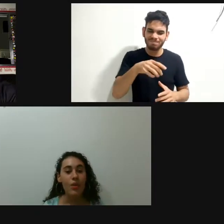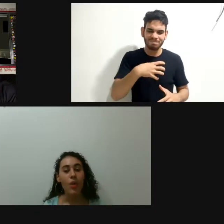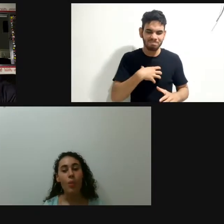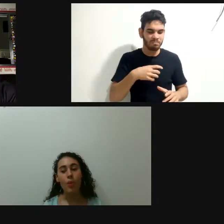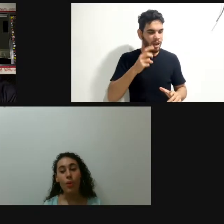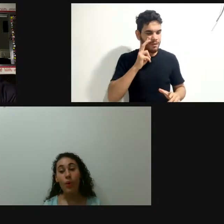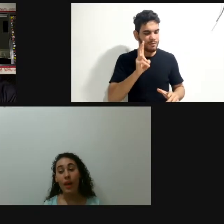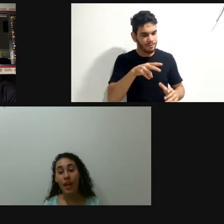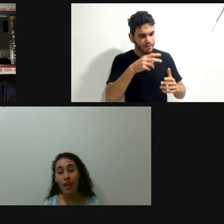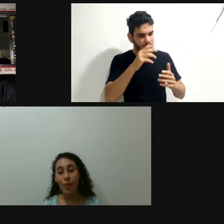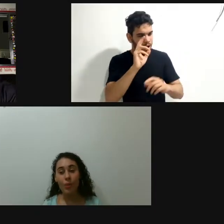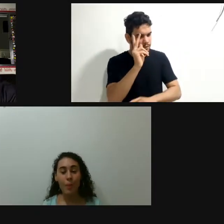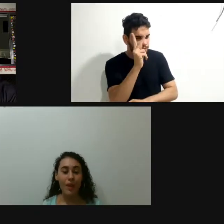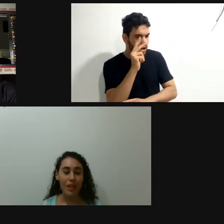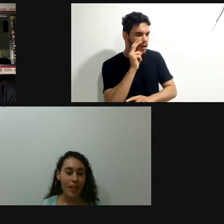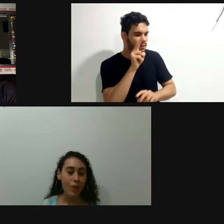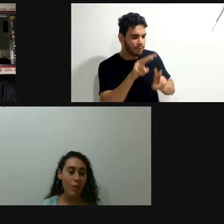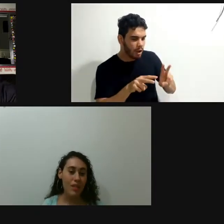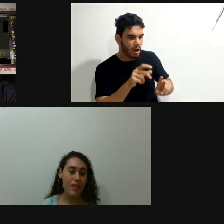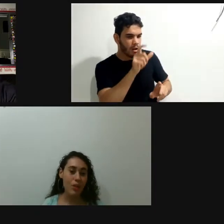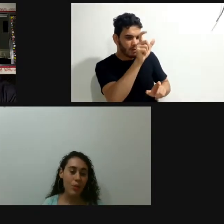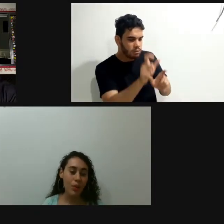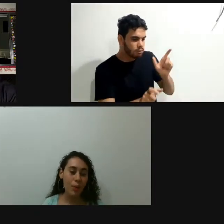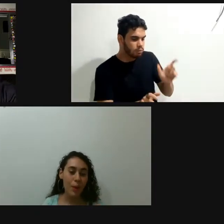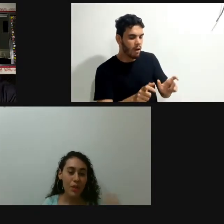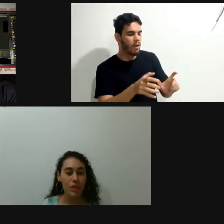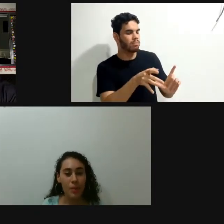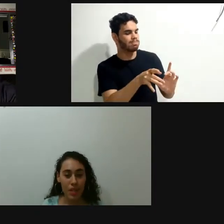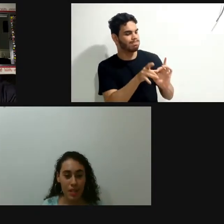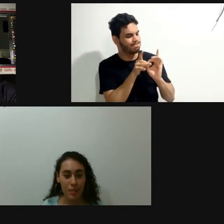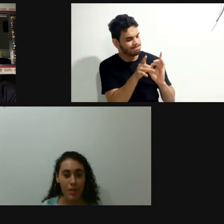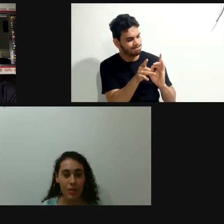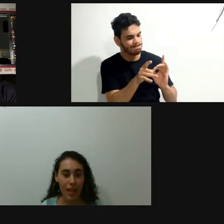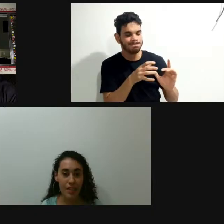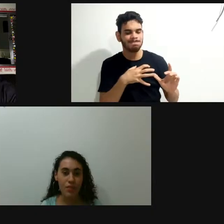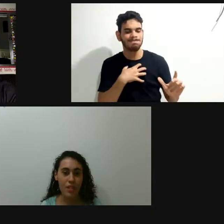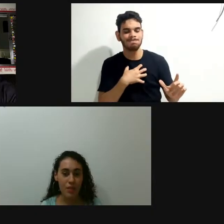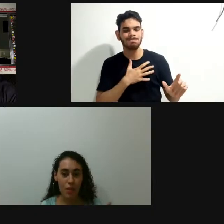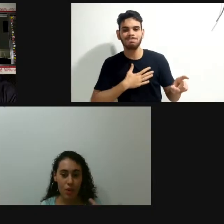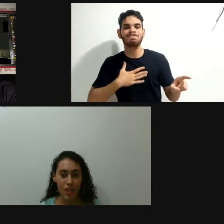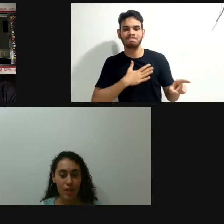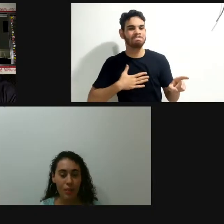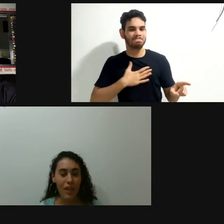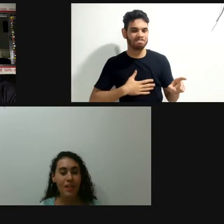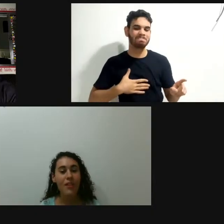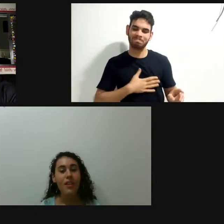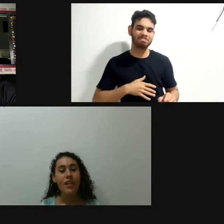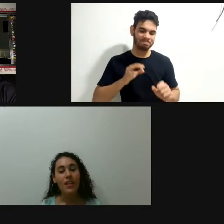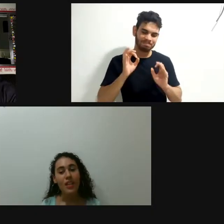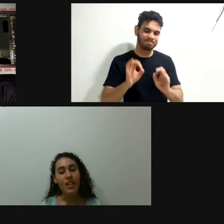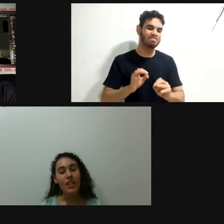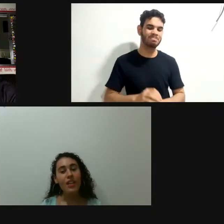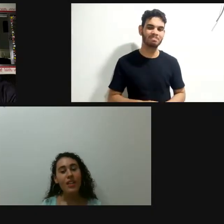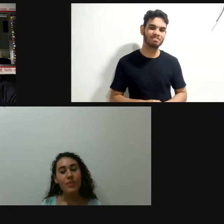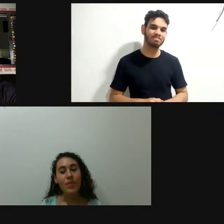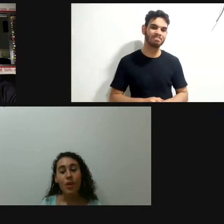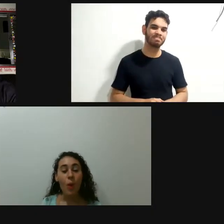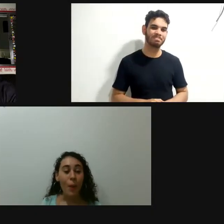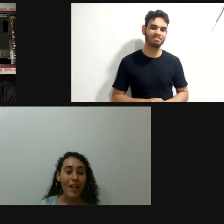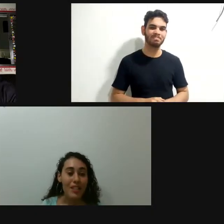assim como eu me apeguei, assim como eu me apaixonei por esses personagens, vocês vão gostar também.